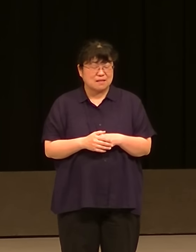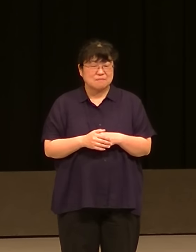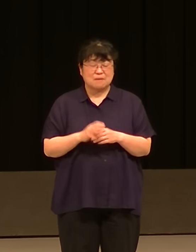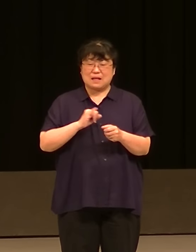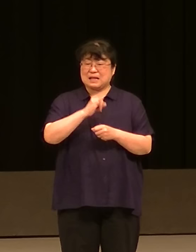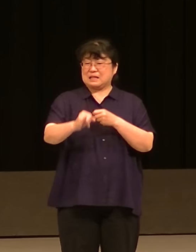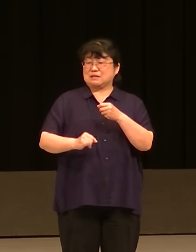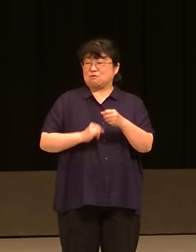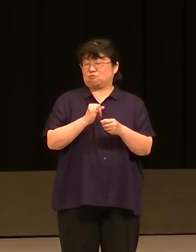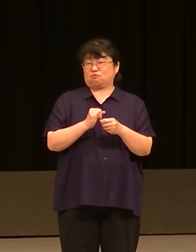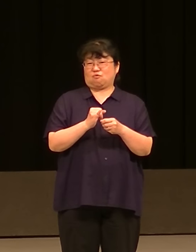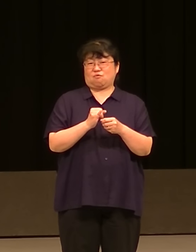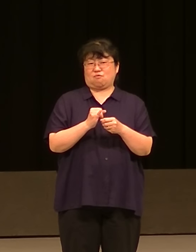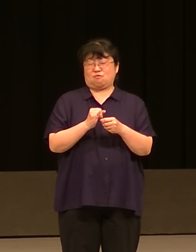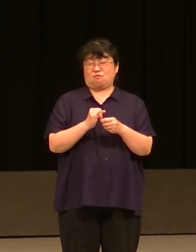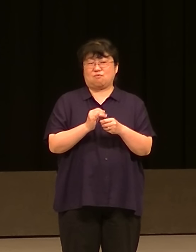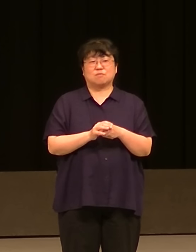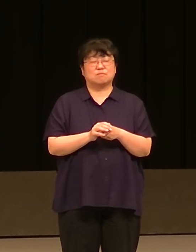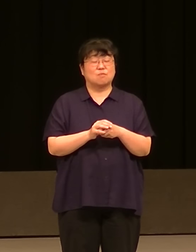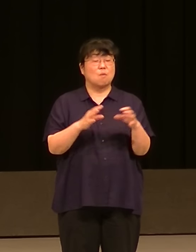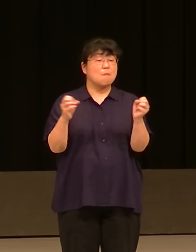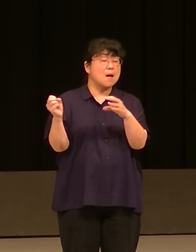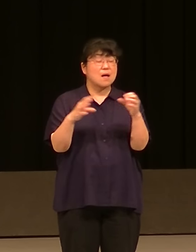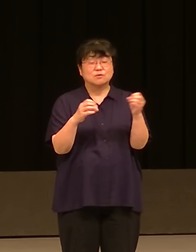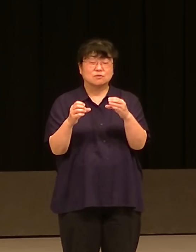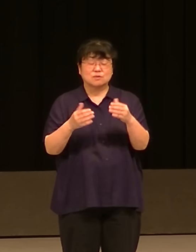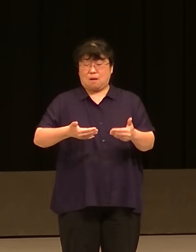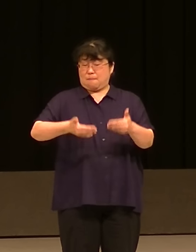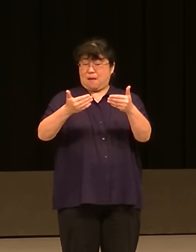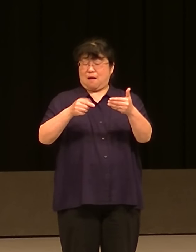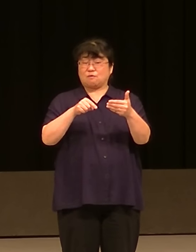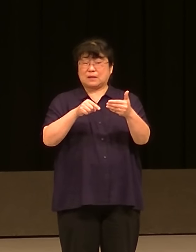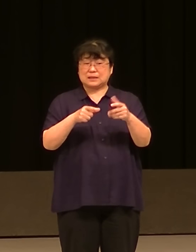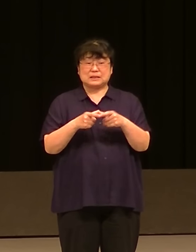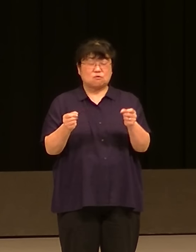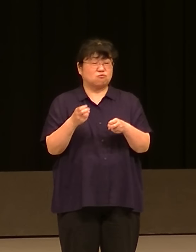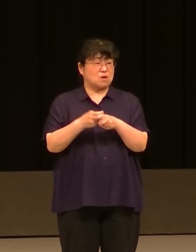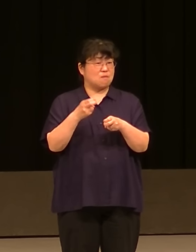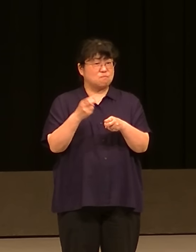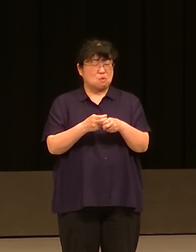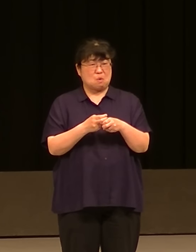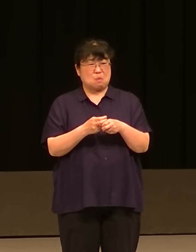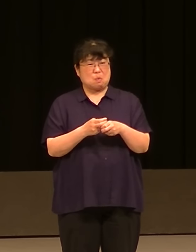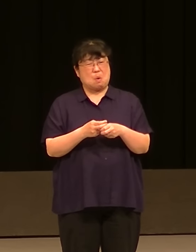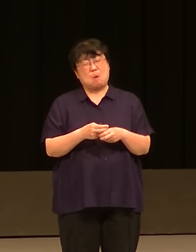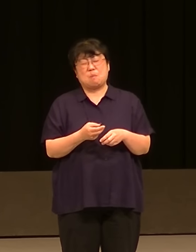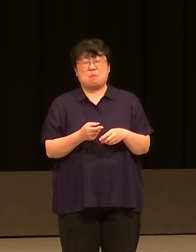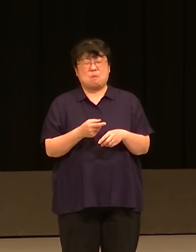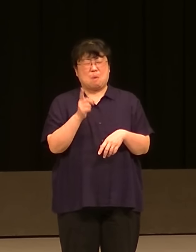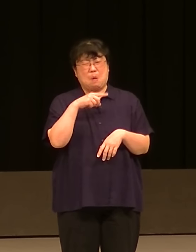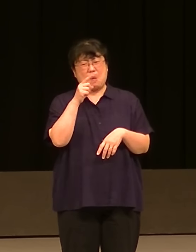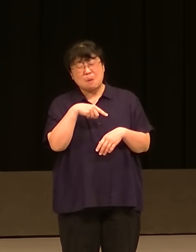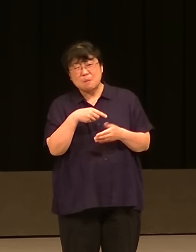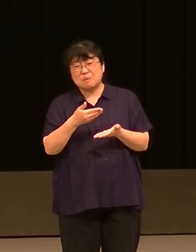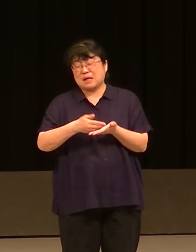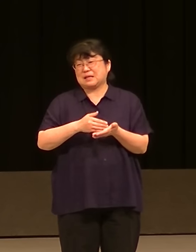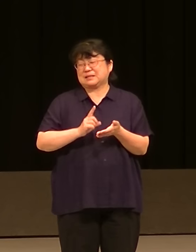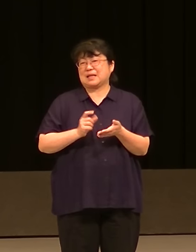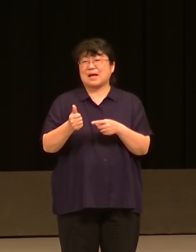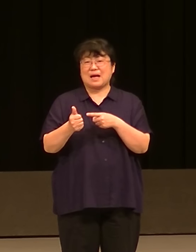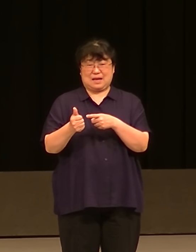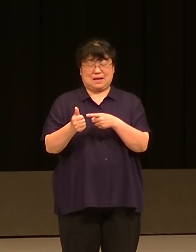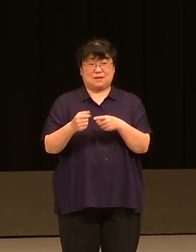上の、まあ、トーク番組の中で日本憲法クソミソに言っていたということがありまして、それ